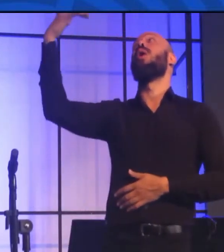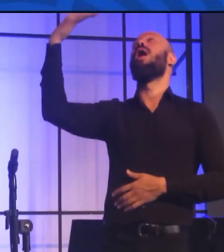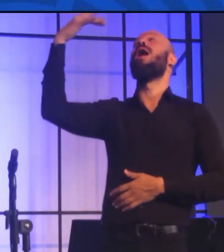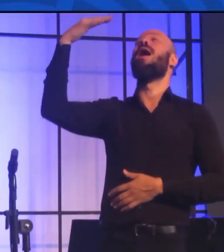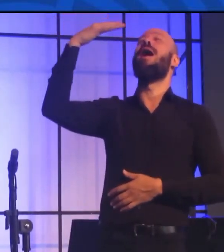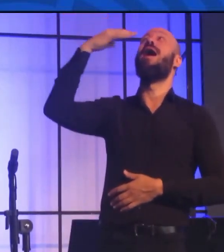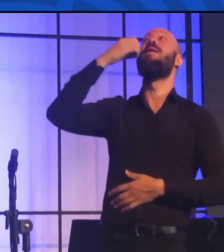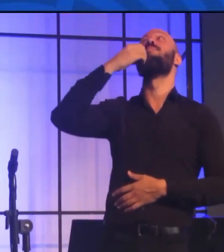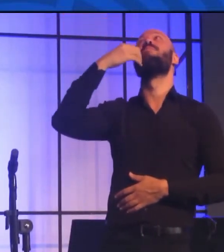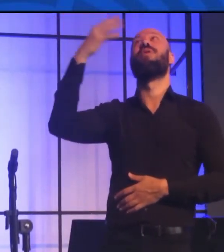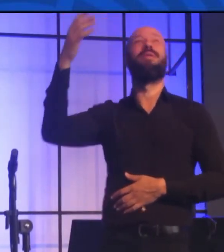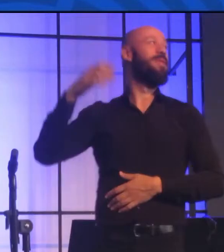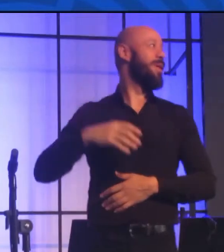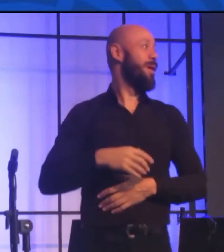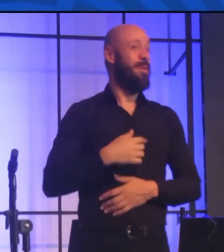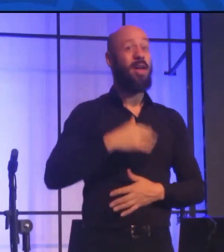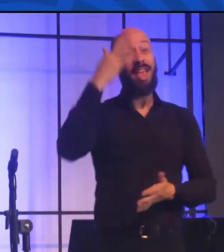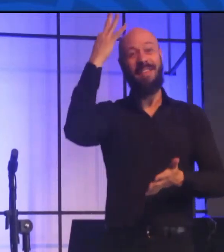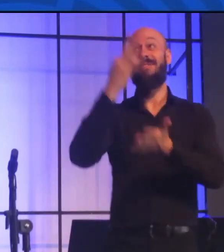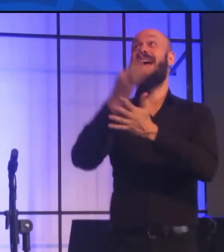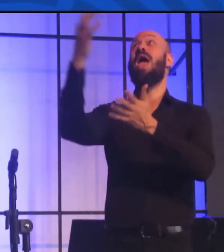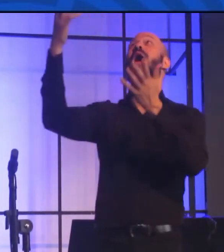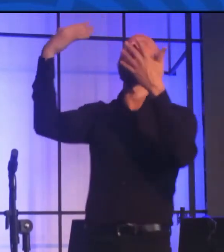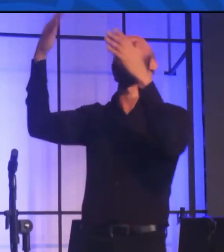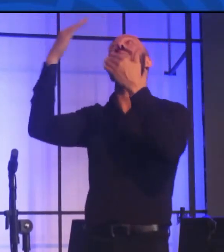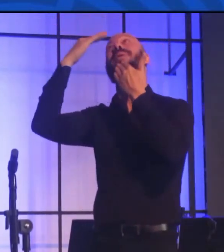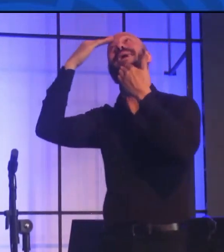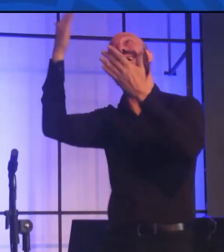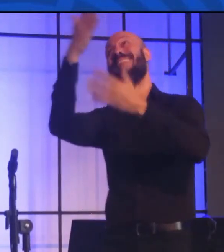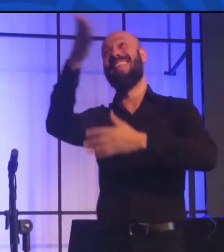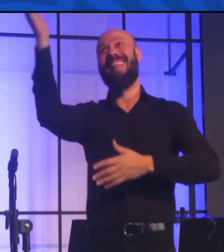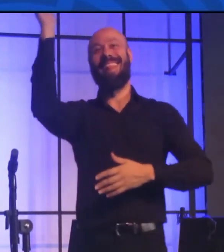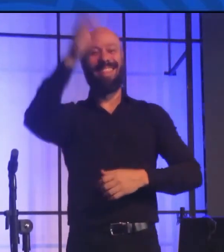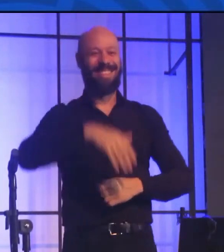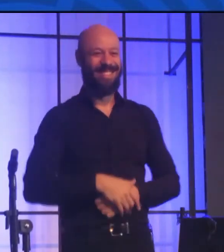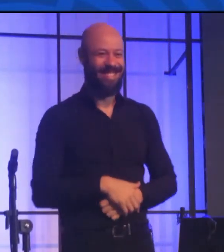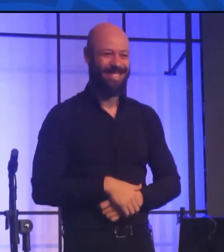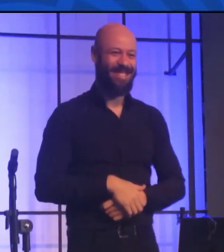Oh! Eu tenho mais fé que o David. É lá.